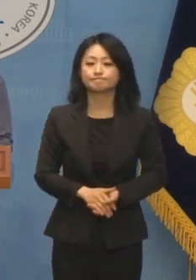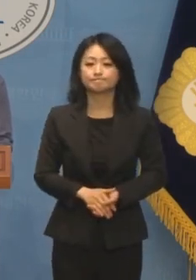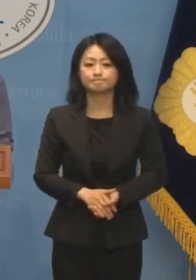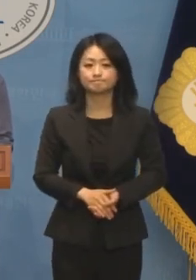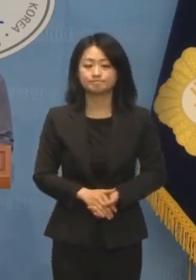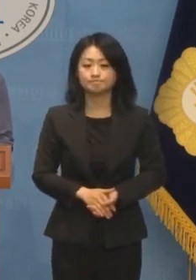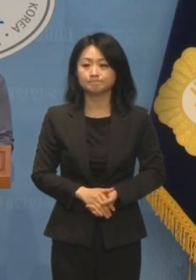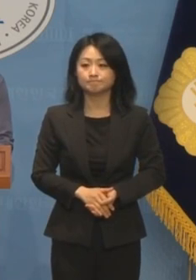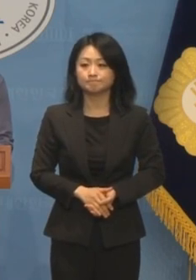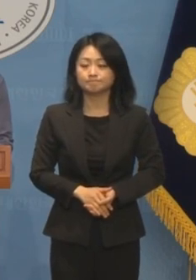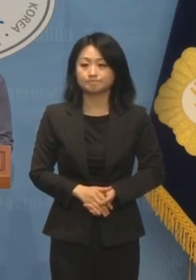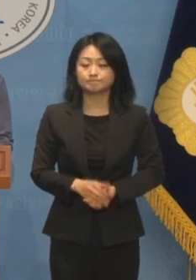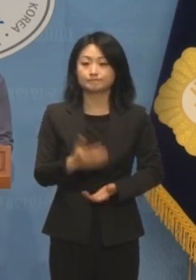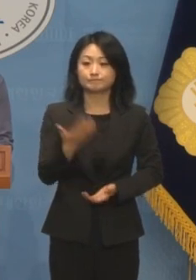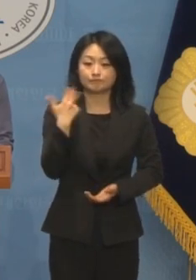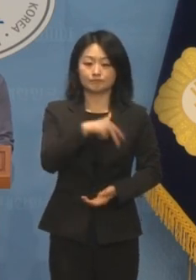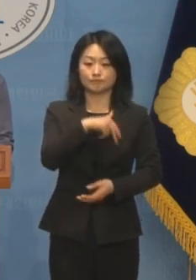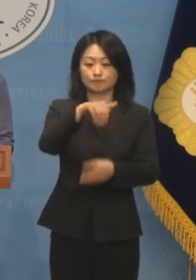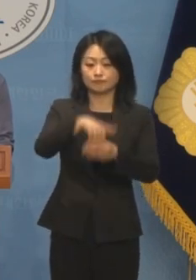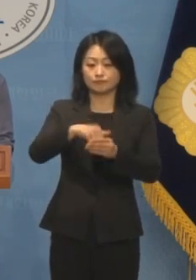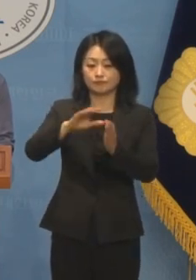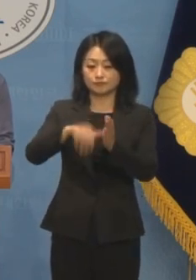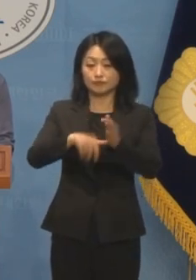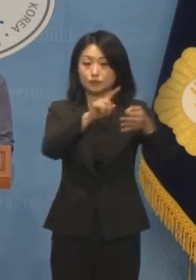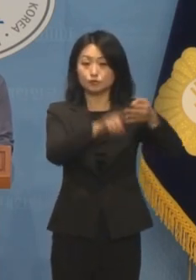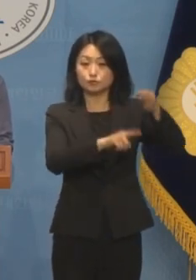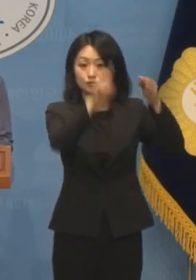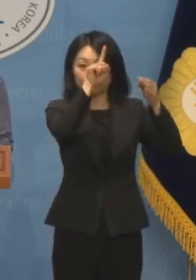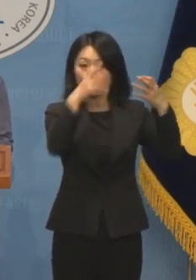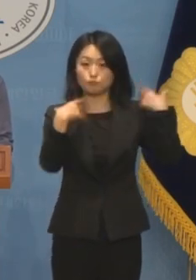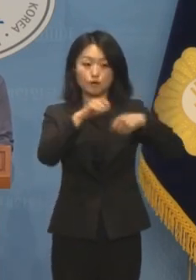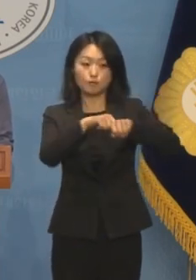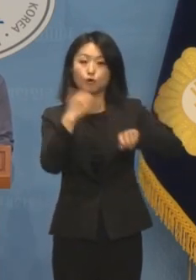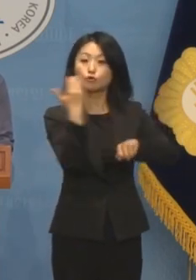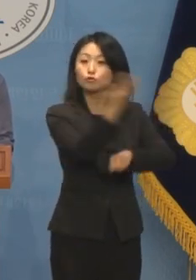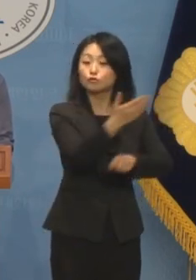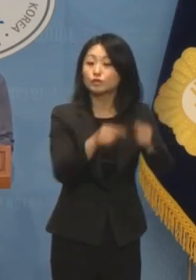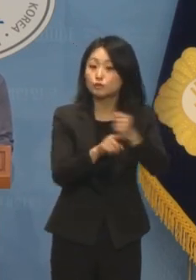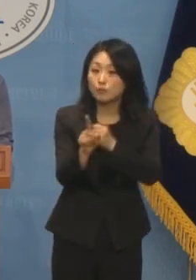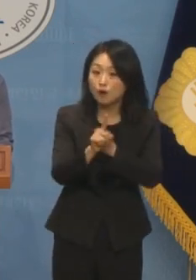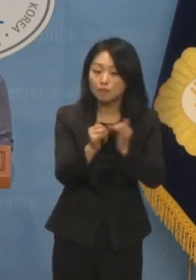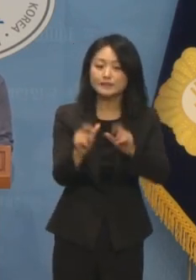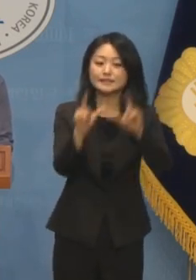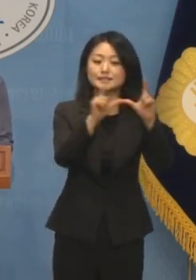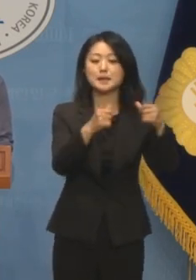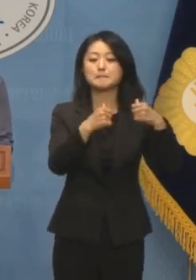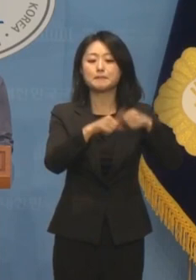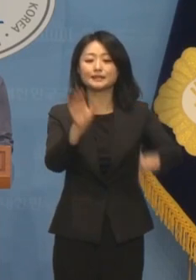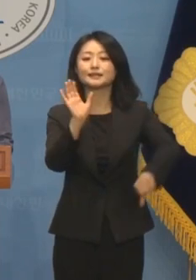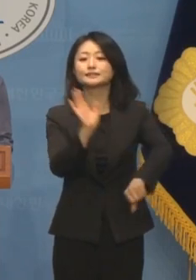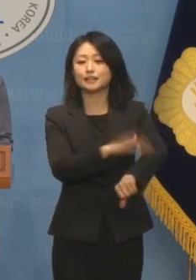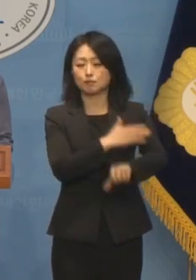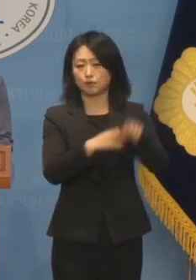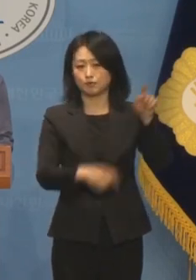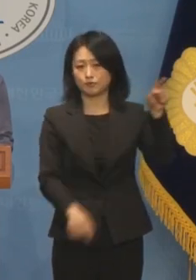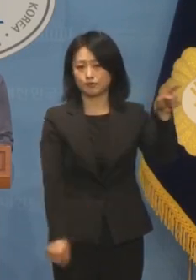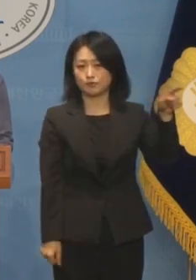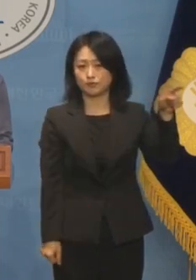일입니다. 지난 총선에서 윤석열 정권 심판의 핵심 이유는 민생 파탄이기도